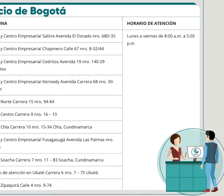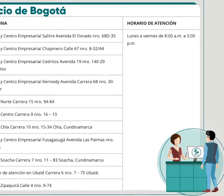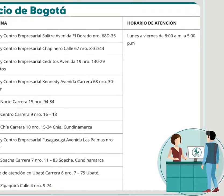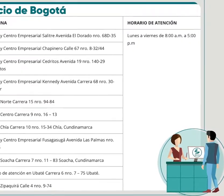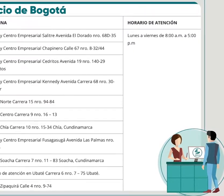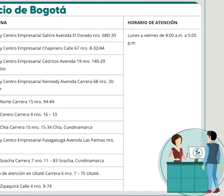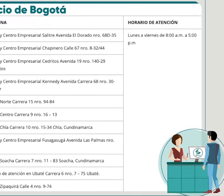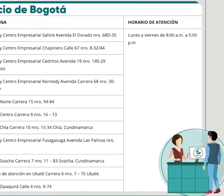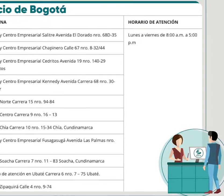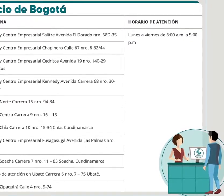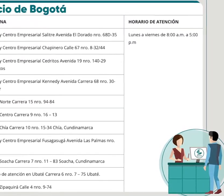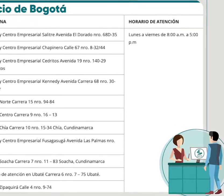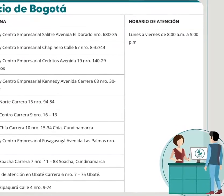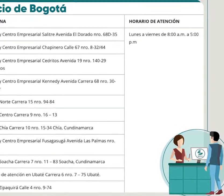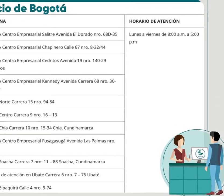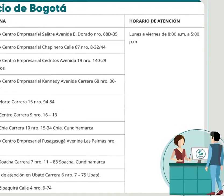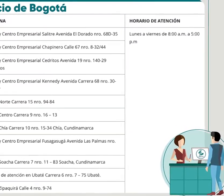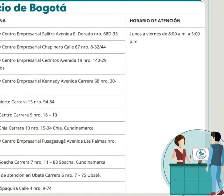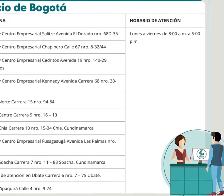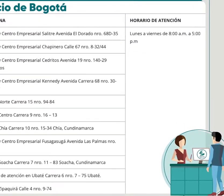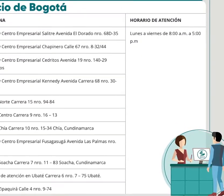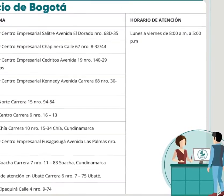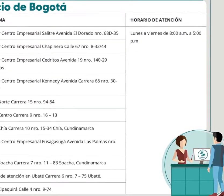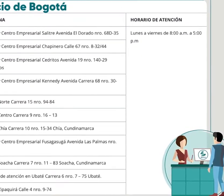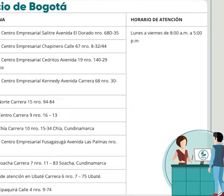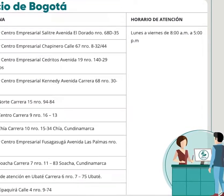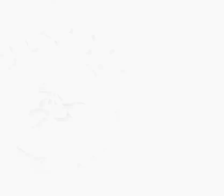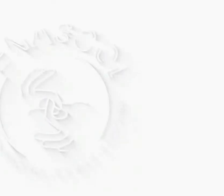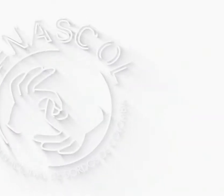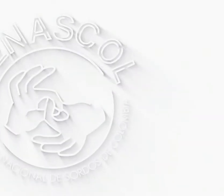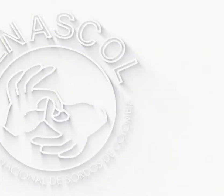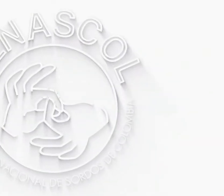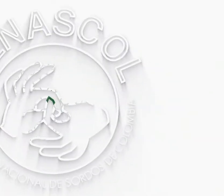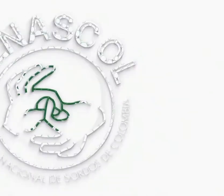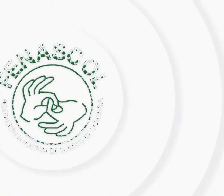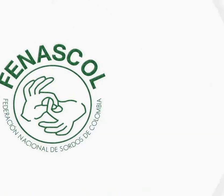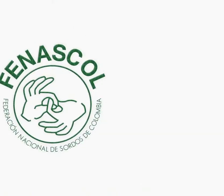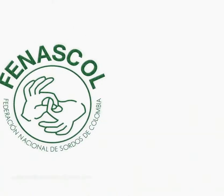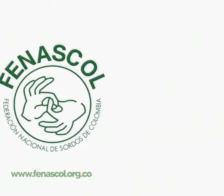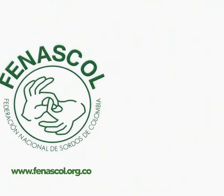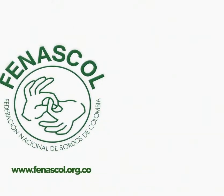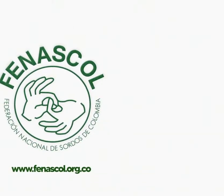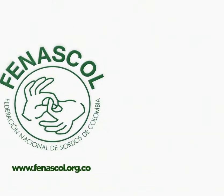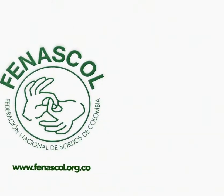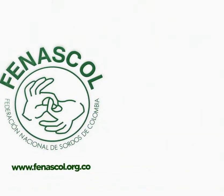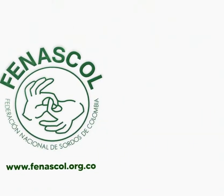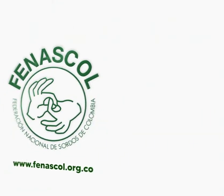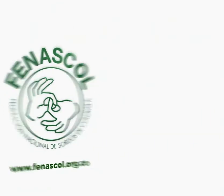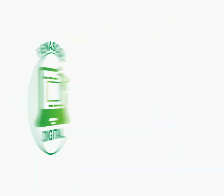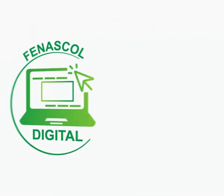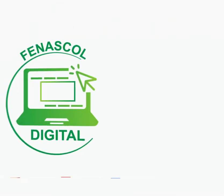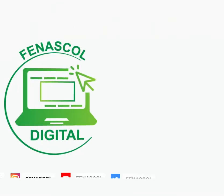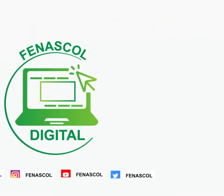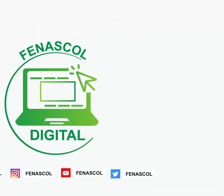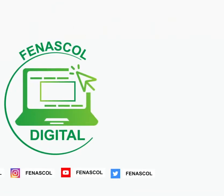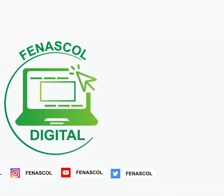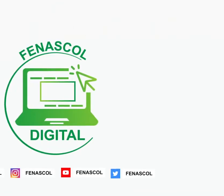La Cámara de Comercio de Bogotá a Cámara de Comercio de Bogotá a Bogotá.